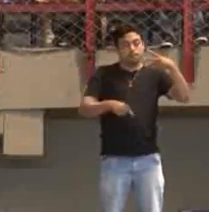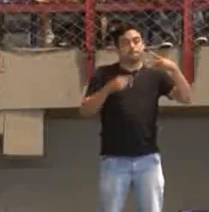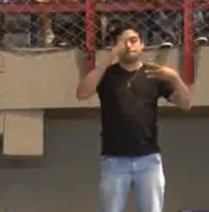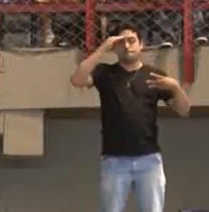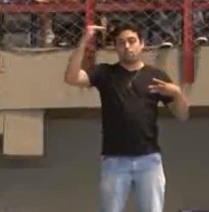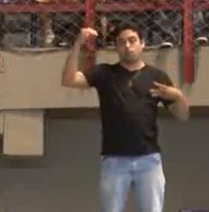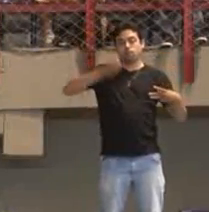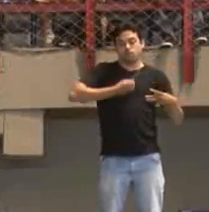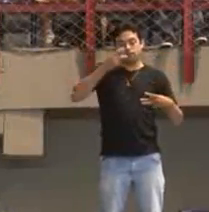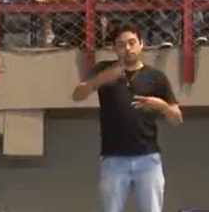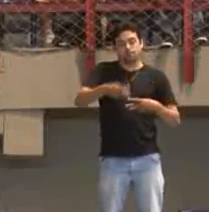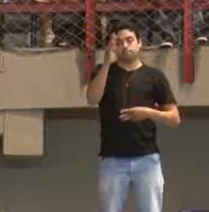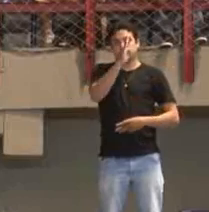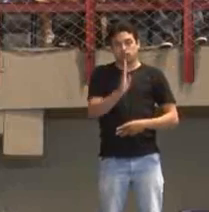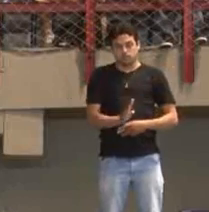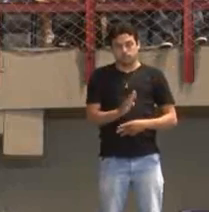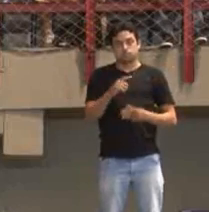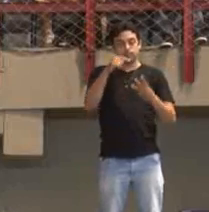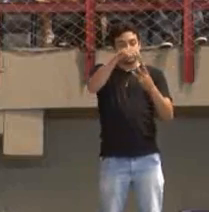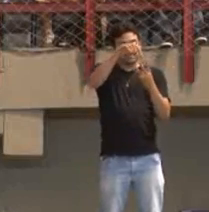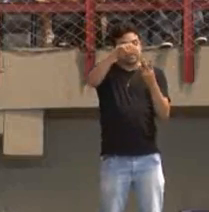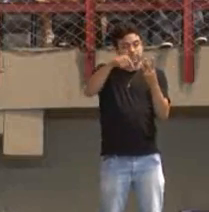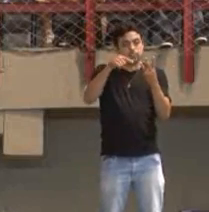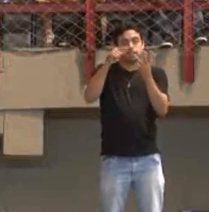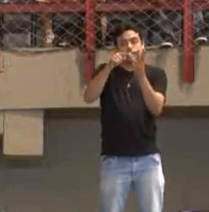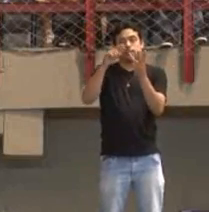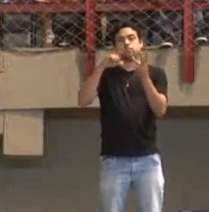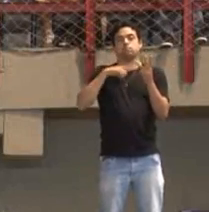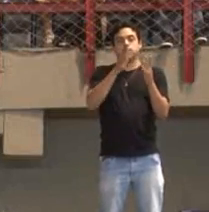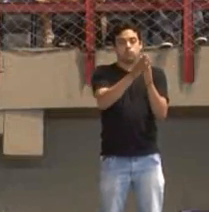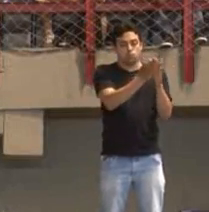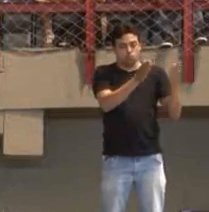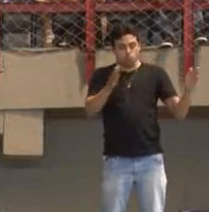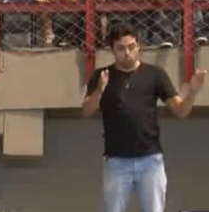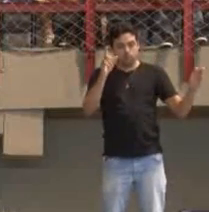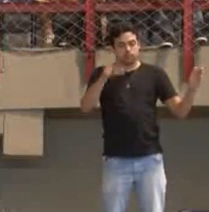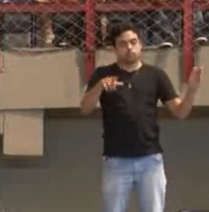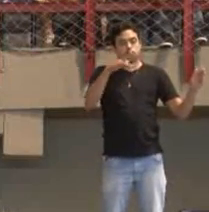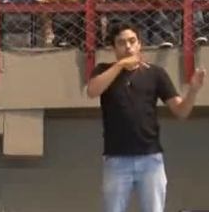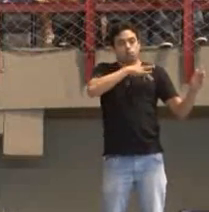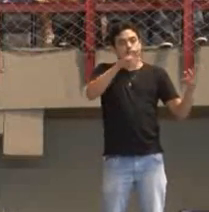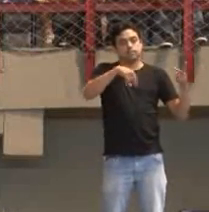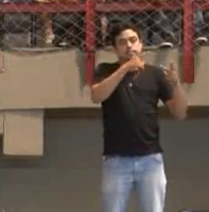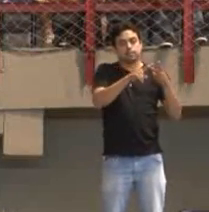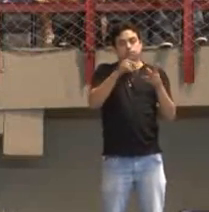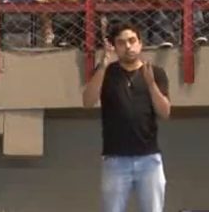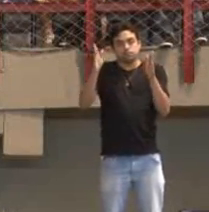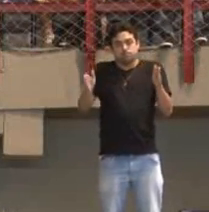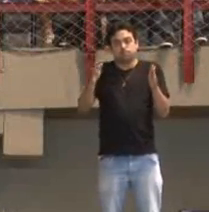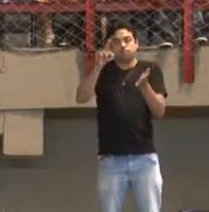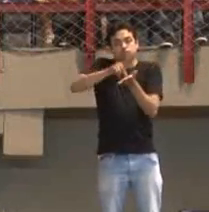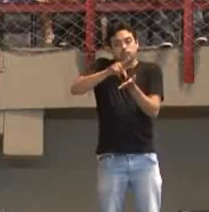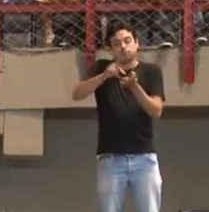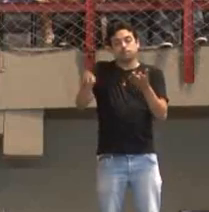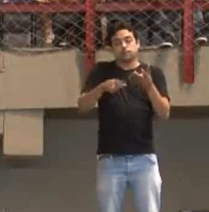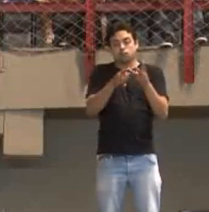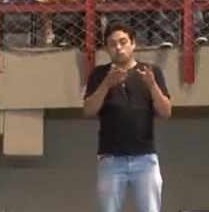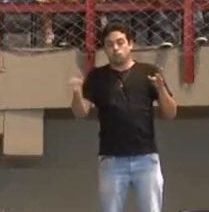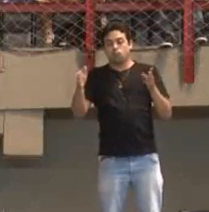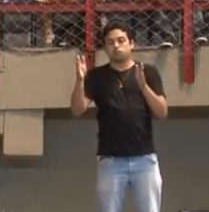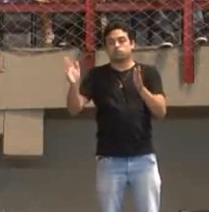poetas brasileiros. Um domina todo o romantismo e o realismo, não é? O outro entra na